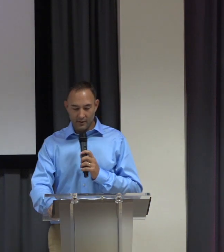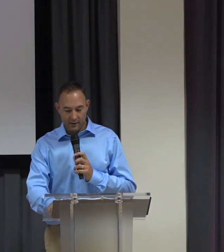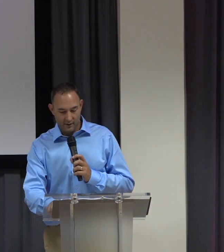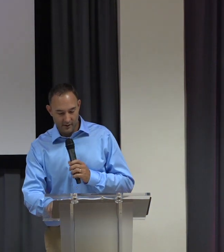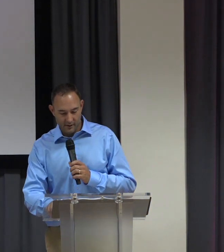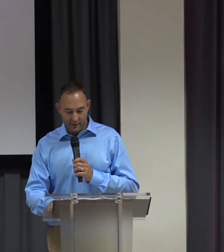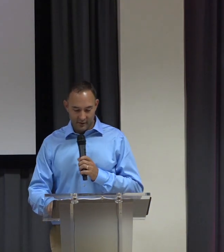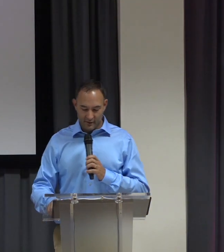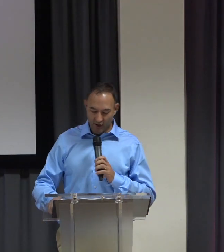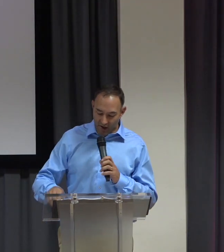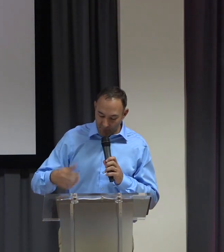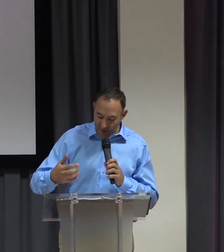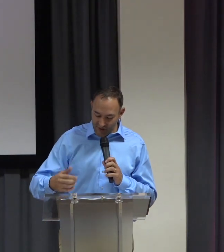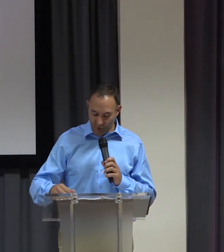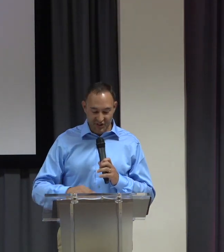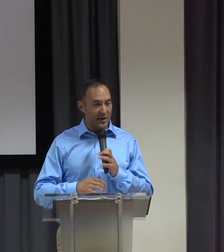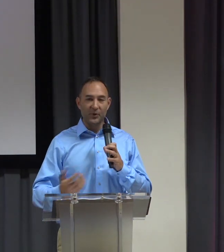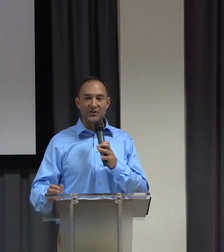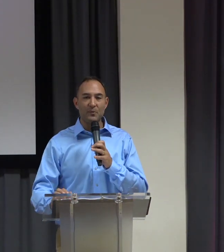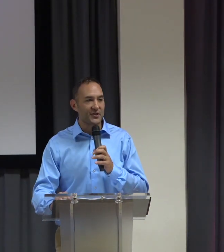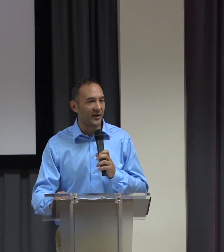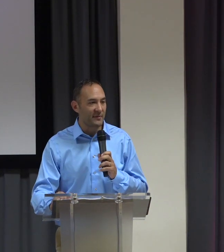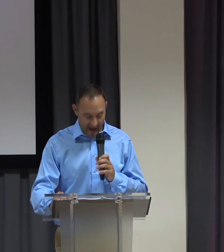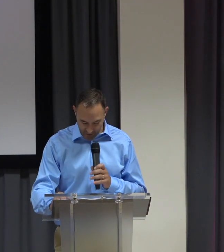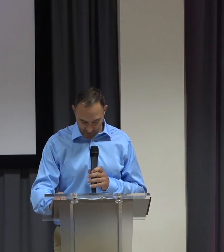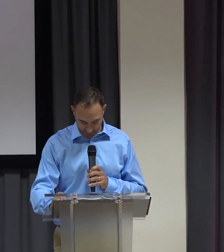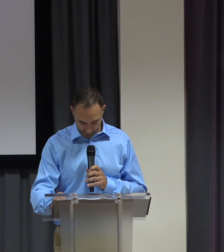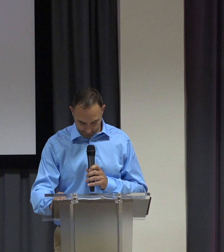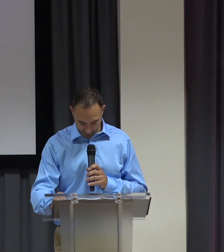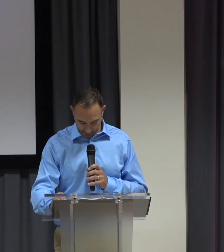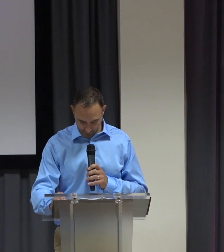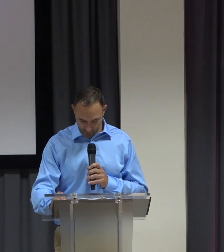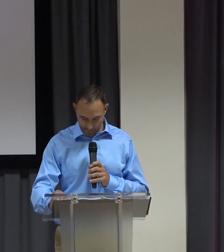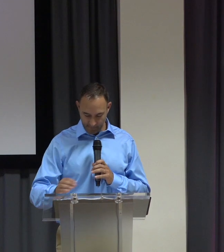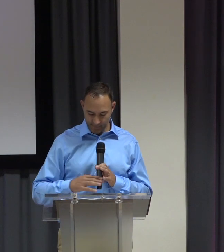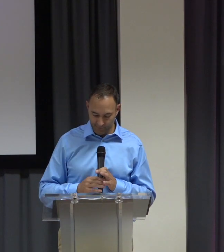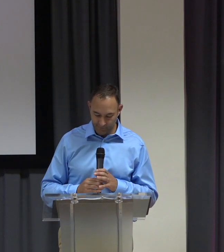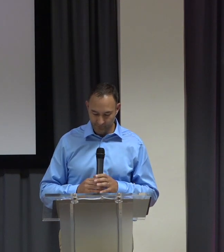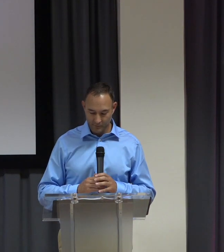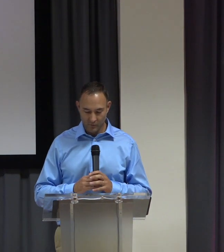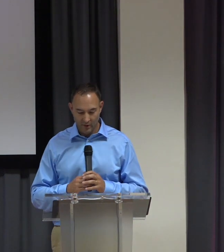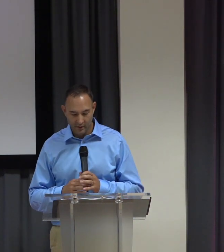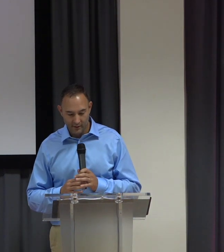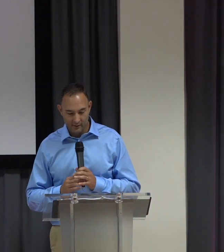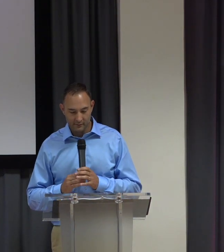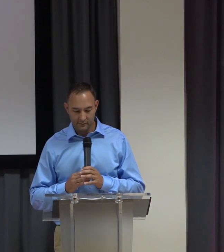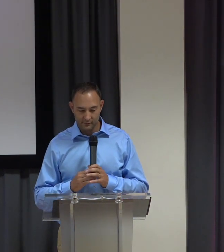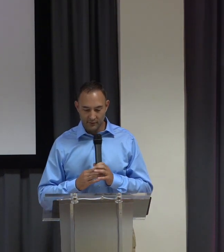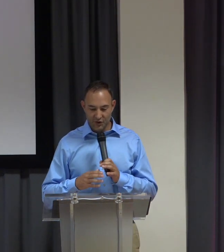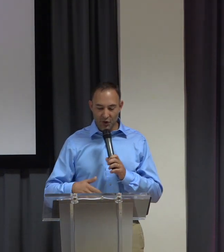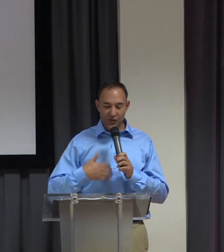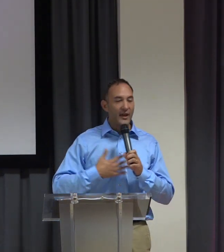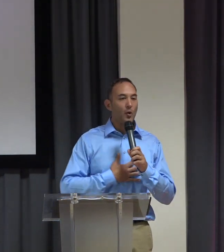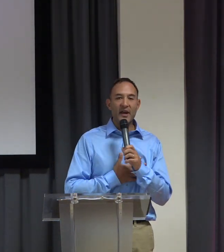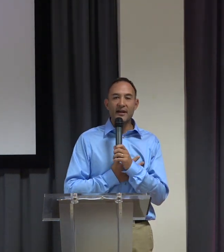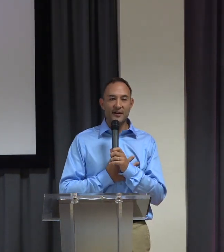sur la venue de Christ. God's presence was simply too much for him to handle. La présence de Dieu était tellement trop pour lui.